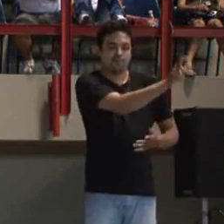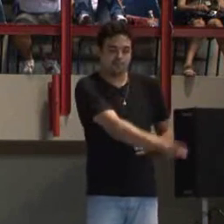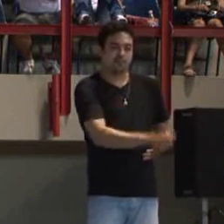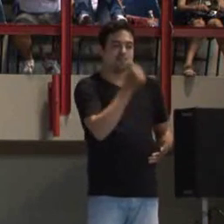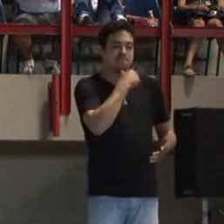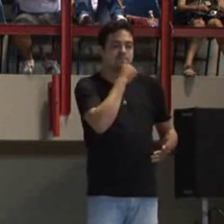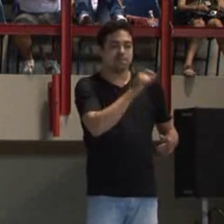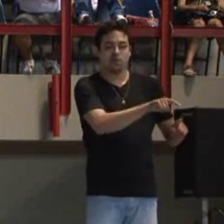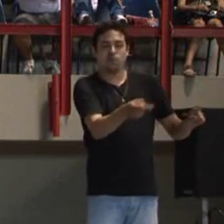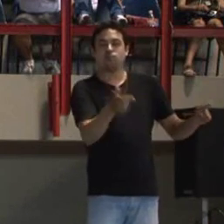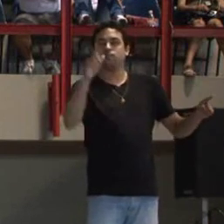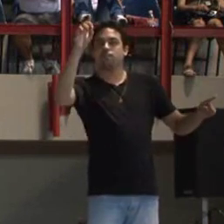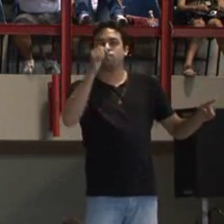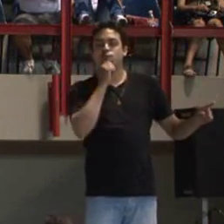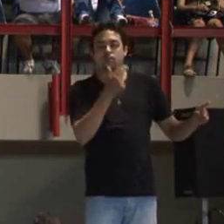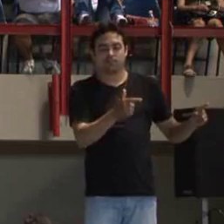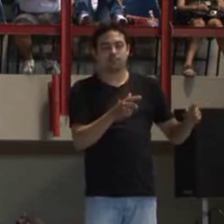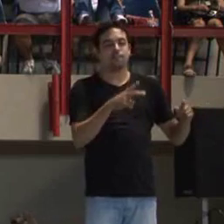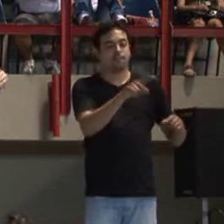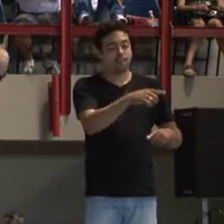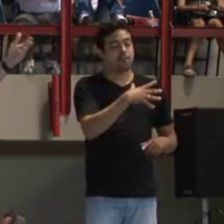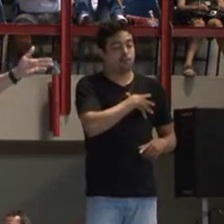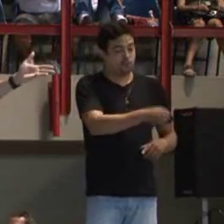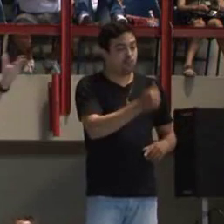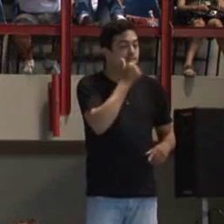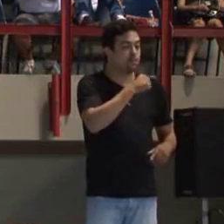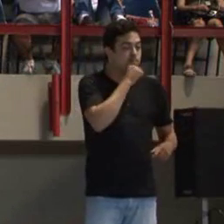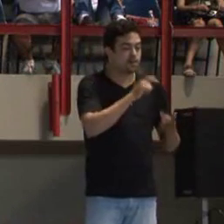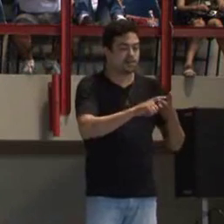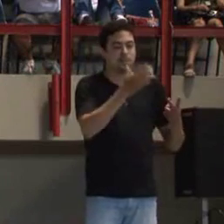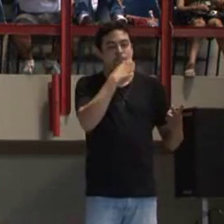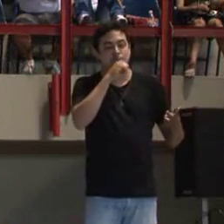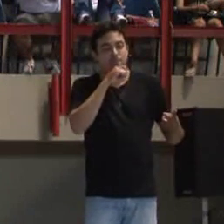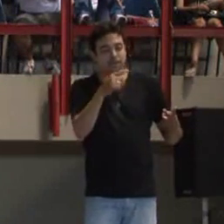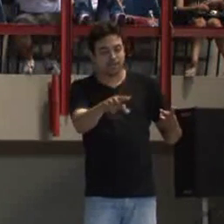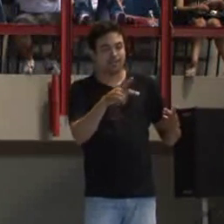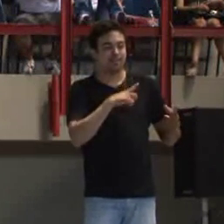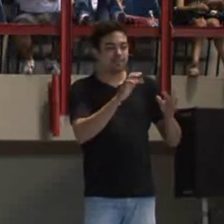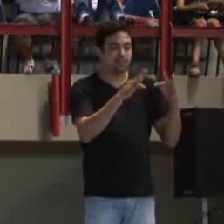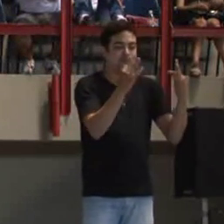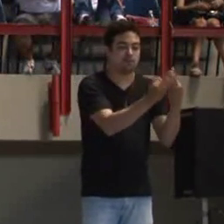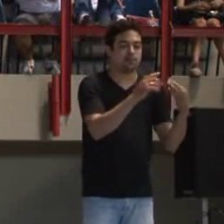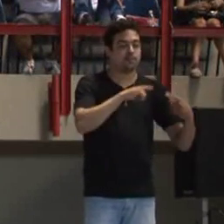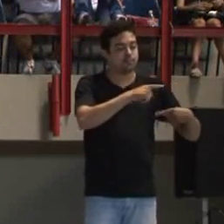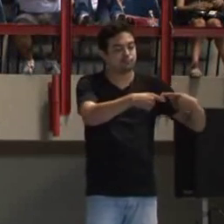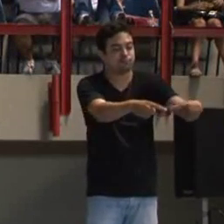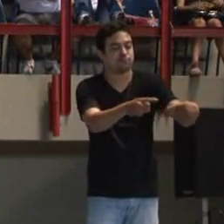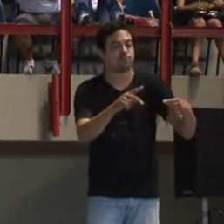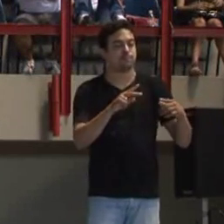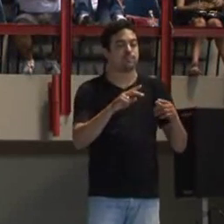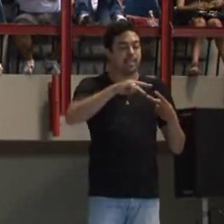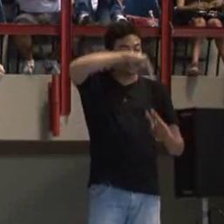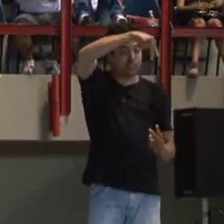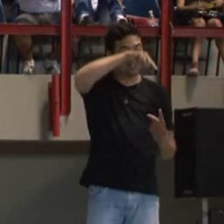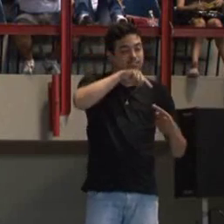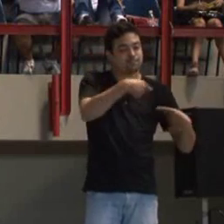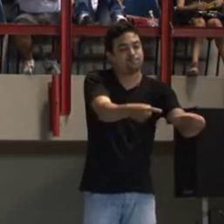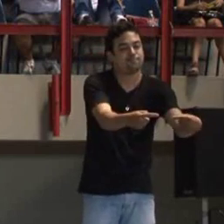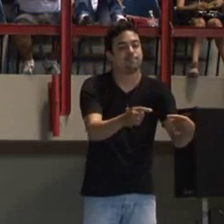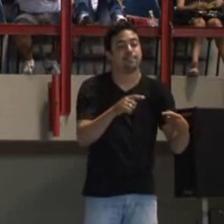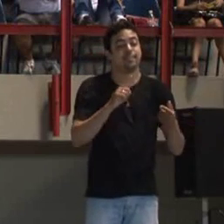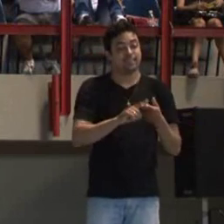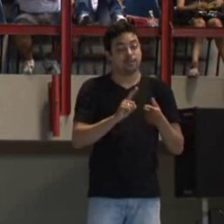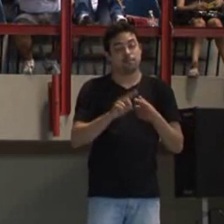que ser da mãe, tá certo? Ele é um filho da mãe, de um pai, ele tem uma família, uma herança, tá certo? Genética. No Egito